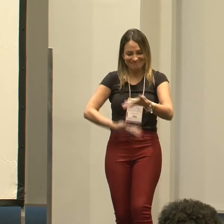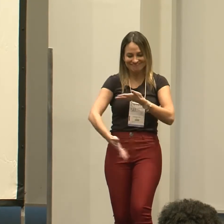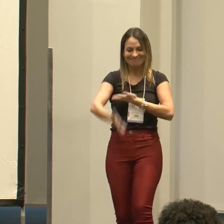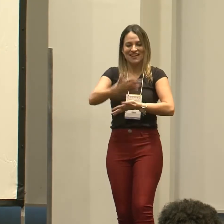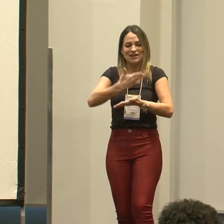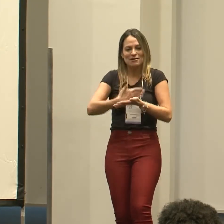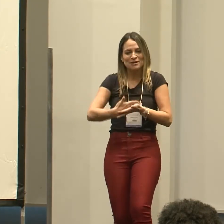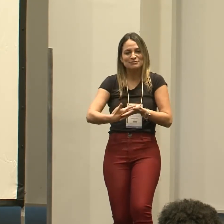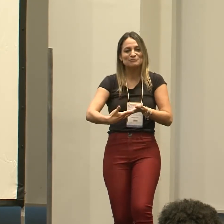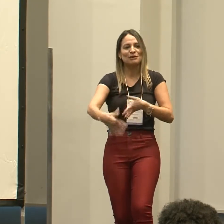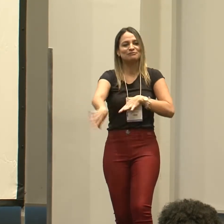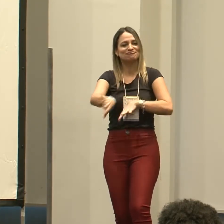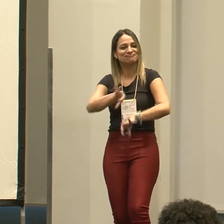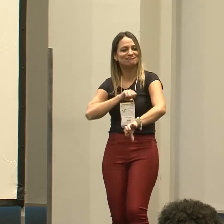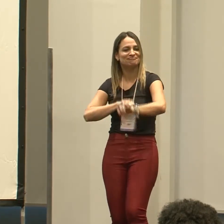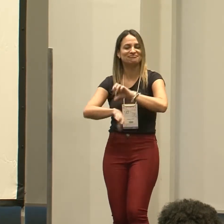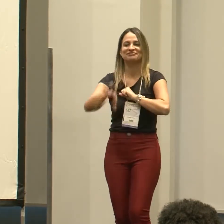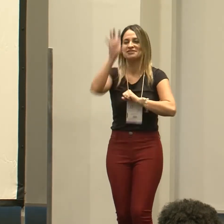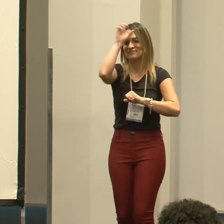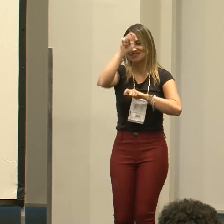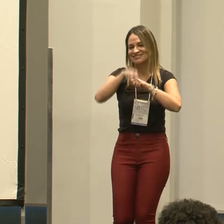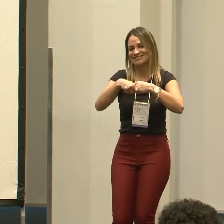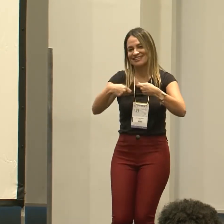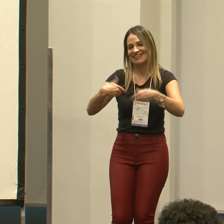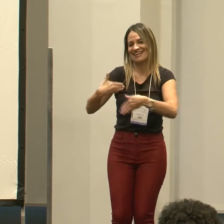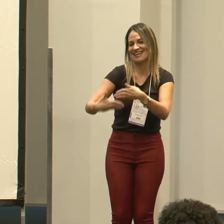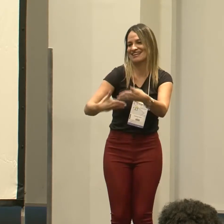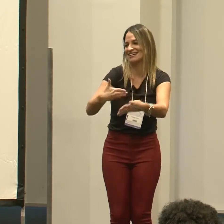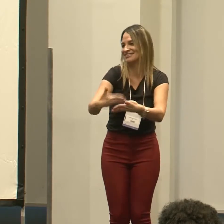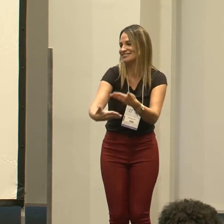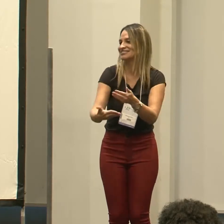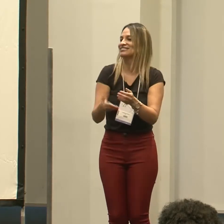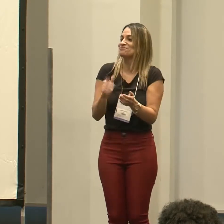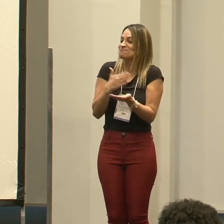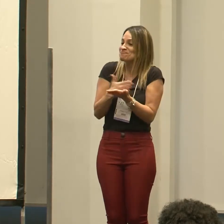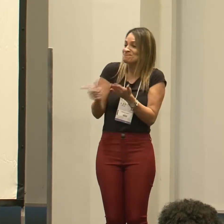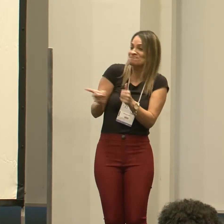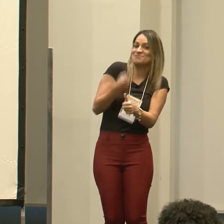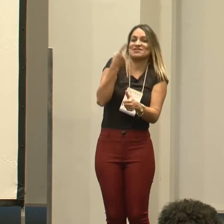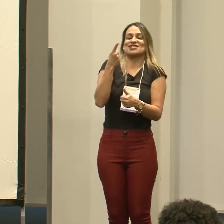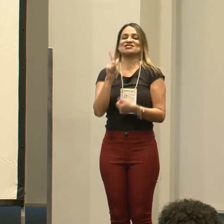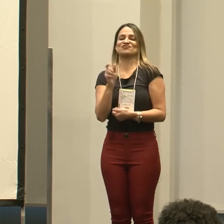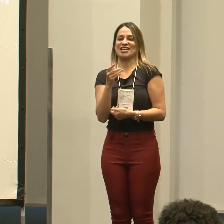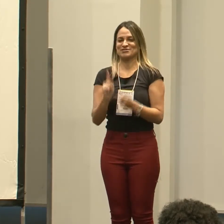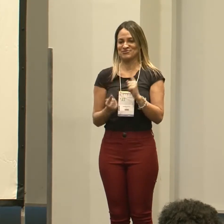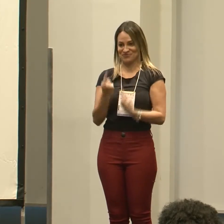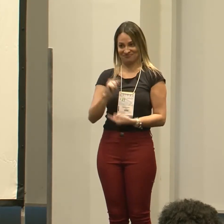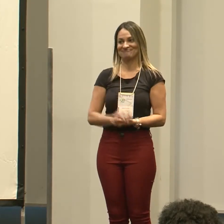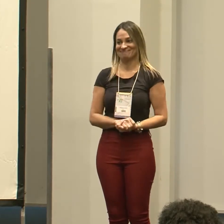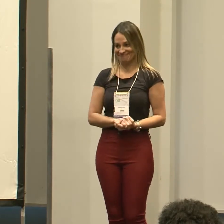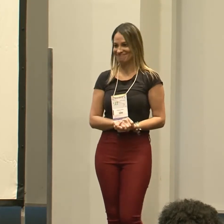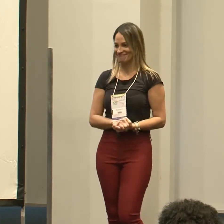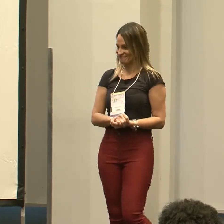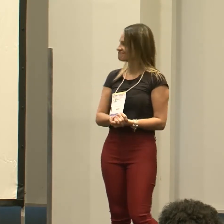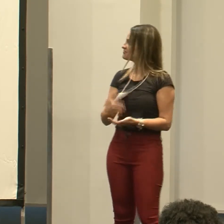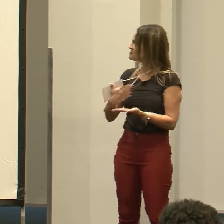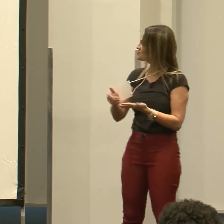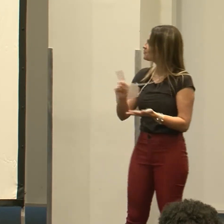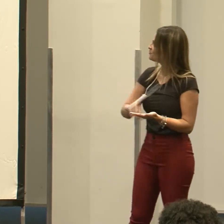através de uma forma natural, as crianças foram fazendo aquisição da língua de sinais, mas primeiro começam